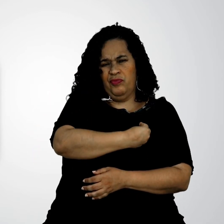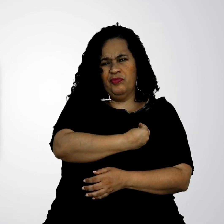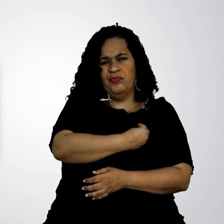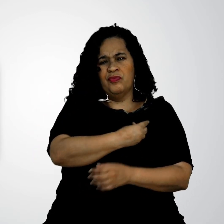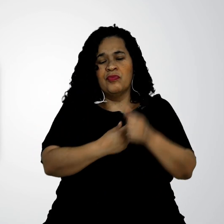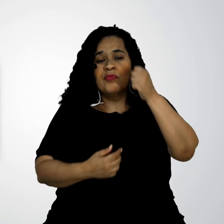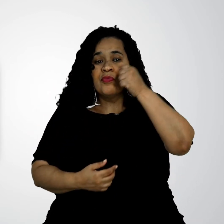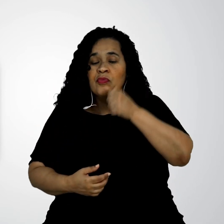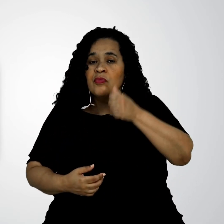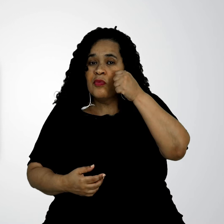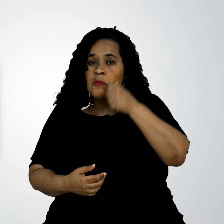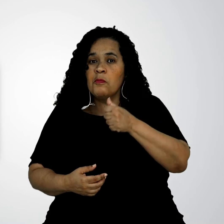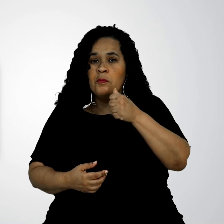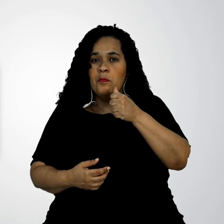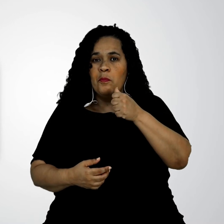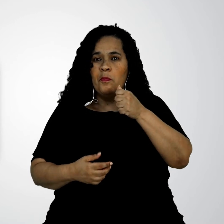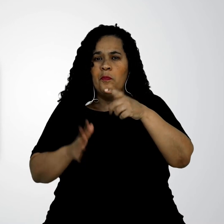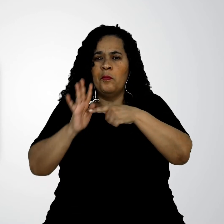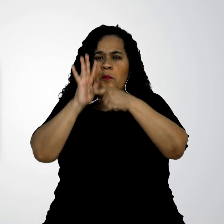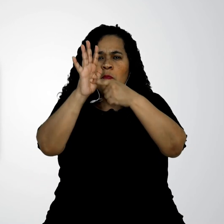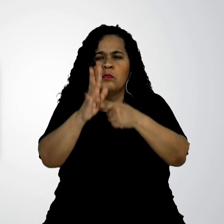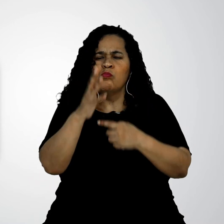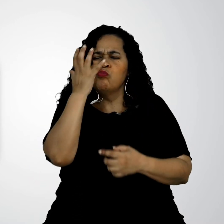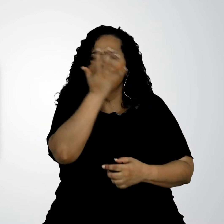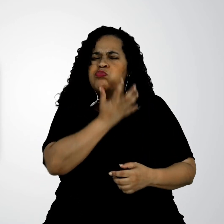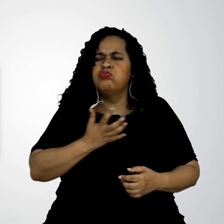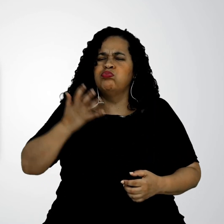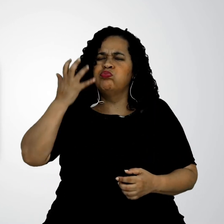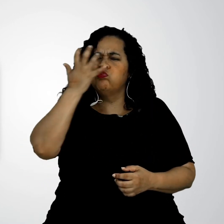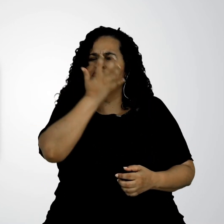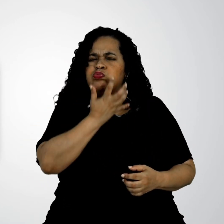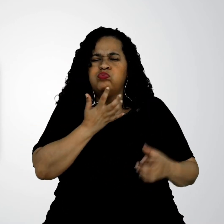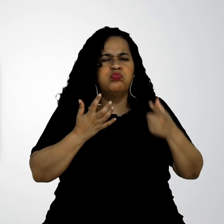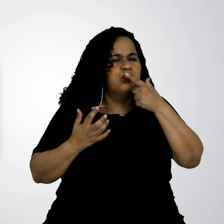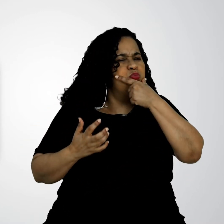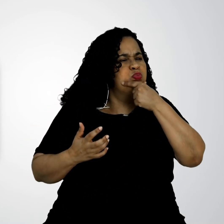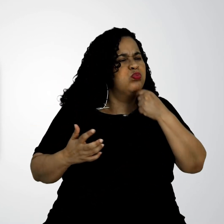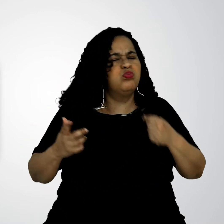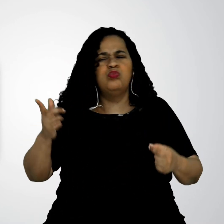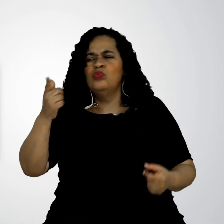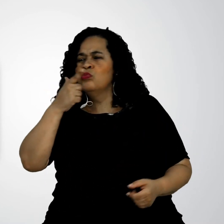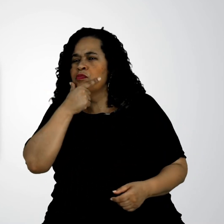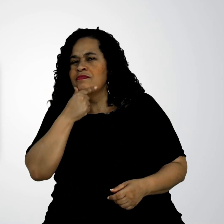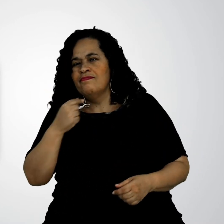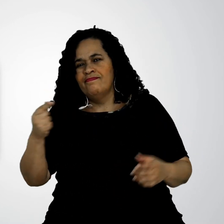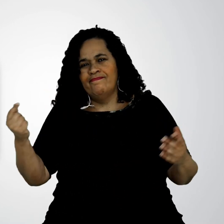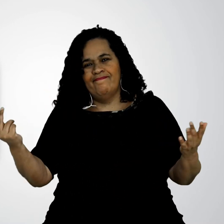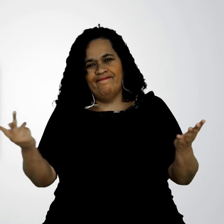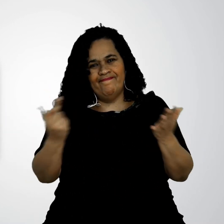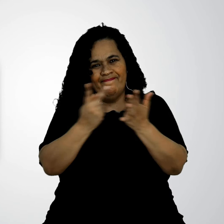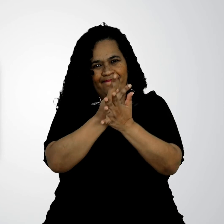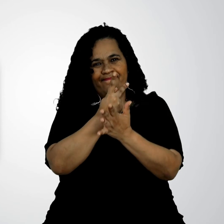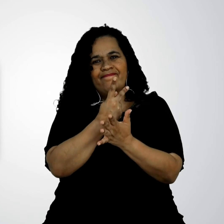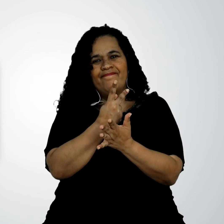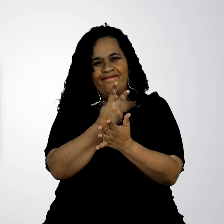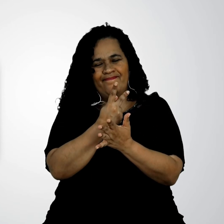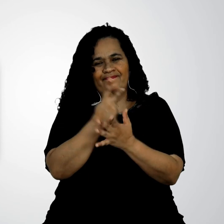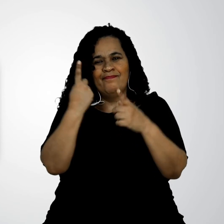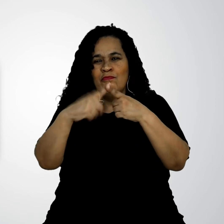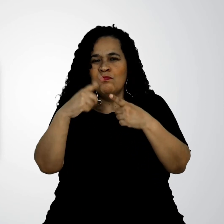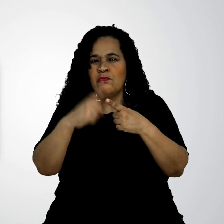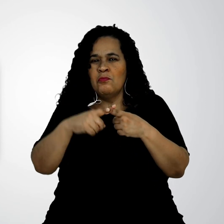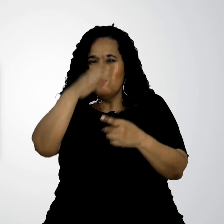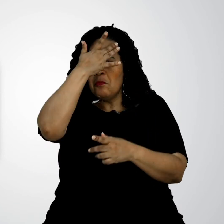e se inflamaram de paixões uns pelos outros. Percebe que a deixa de lutar, quando a pessoa